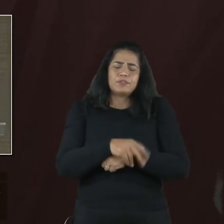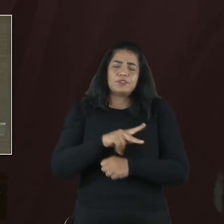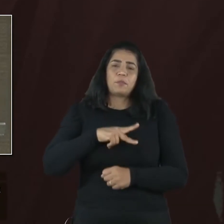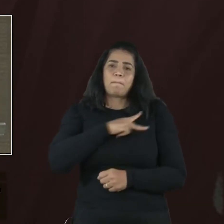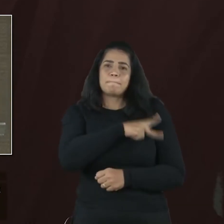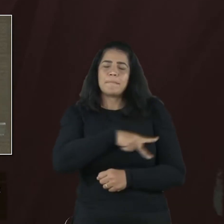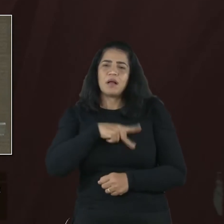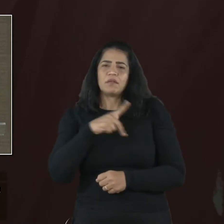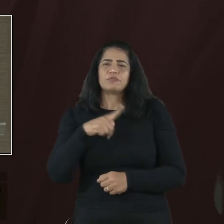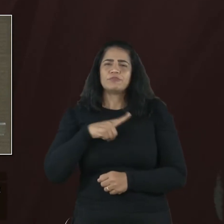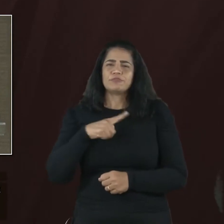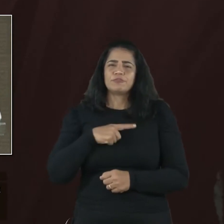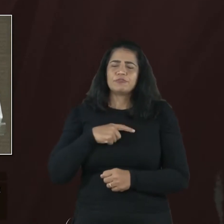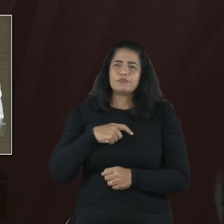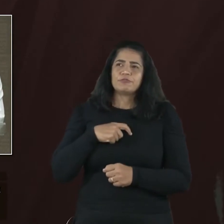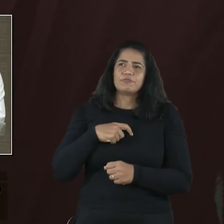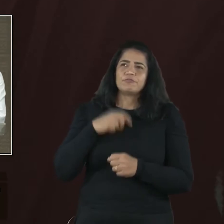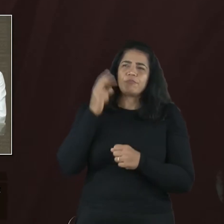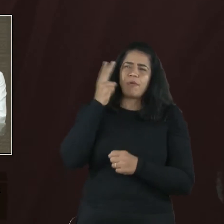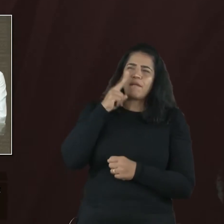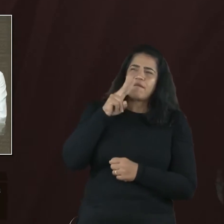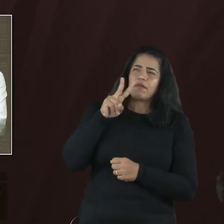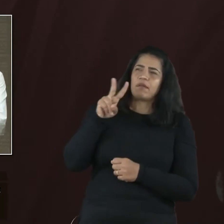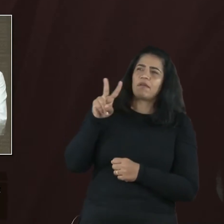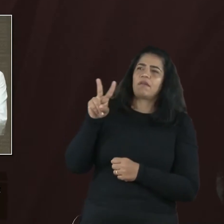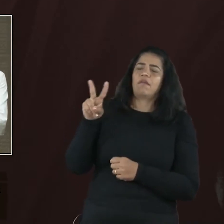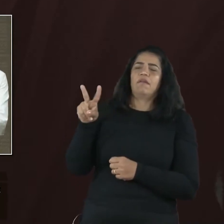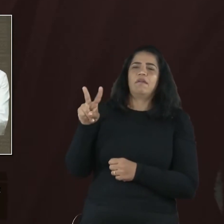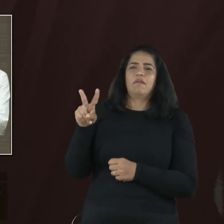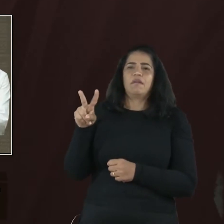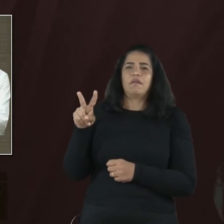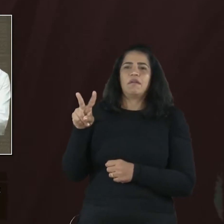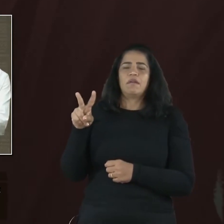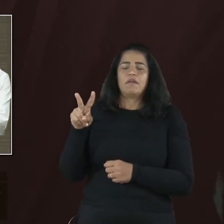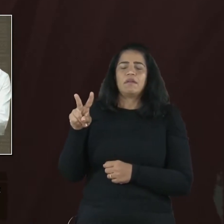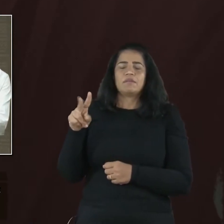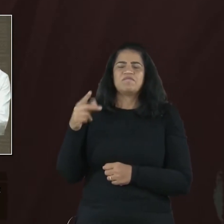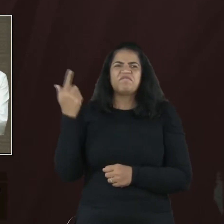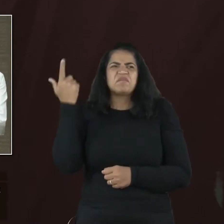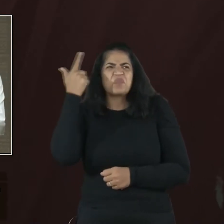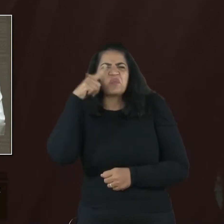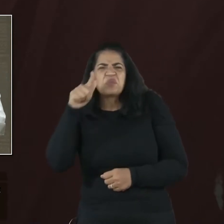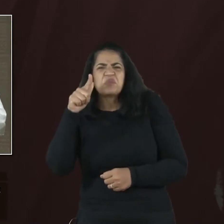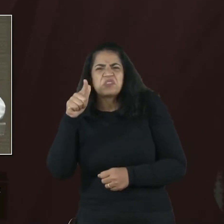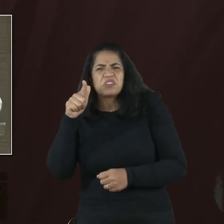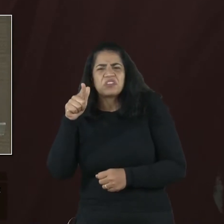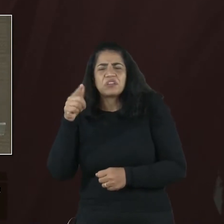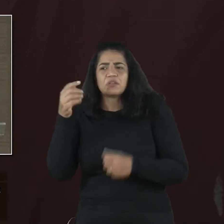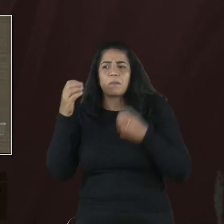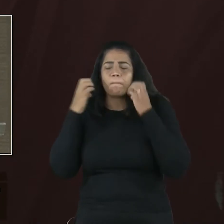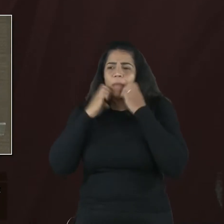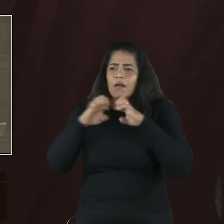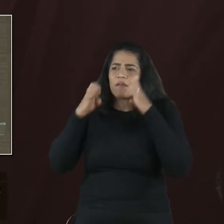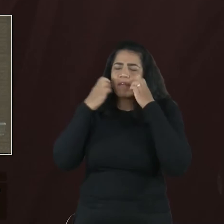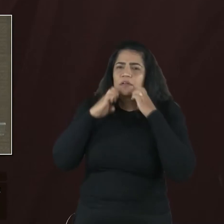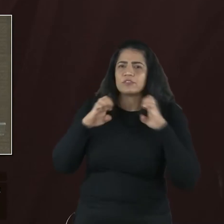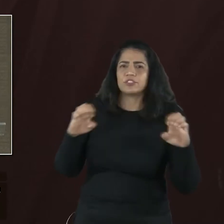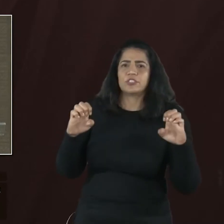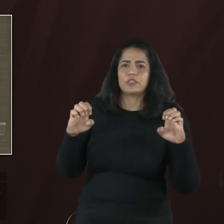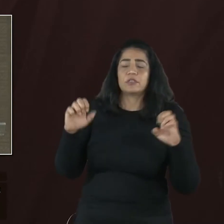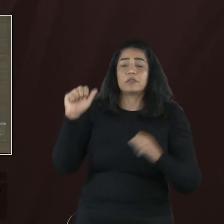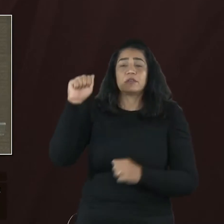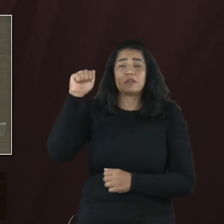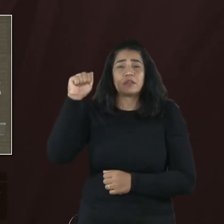eles atravessaram toda aquela região da Ásia Menor, não conseguiram pregar o Evangelho na Ásia Menor, não conseguiram ir para a região